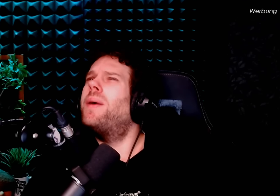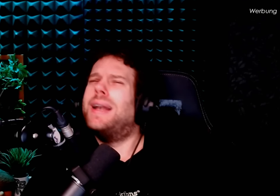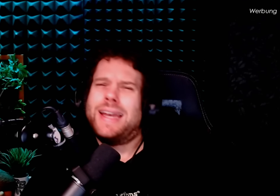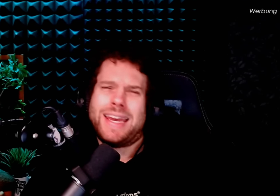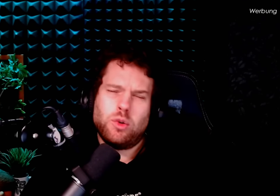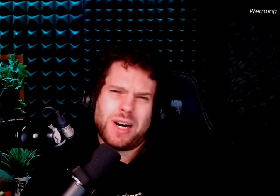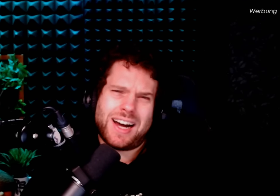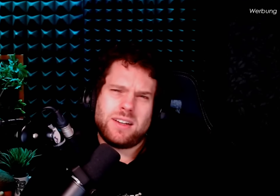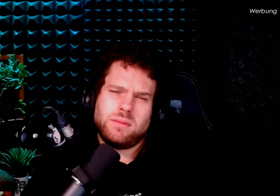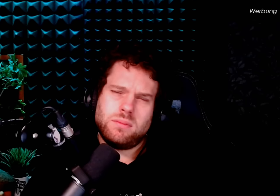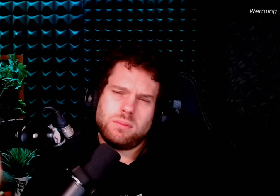Leguan.